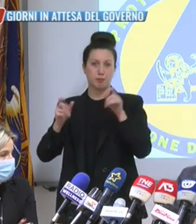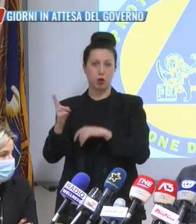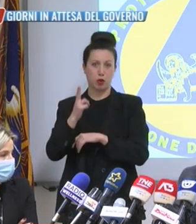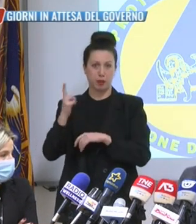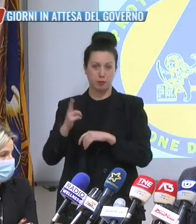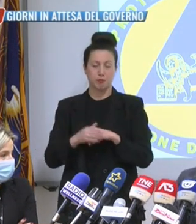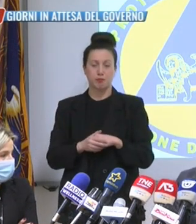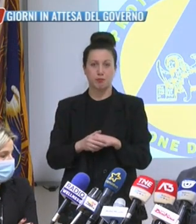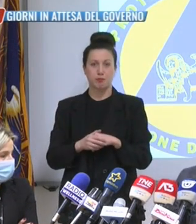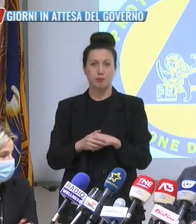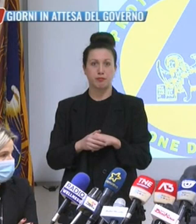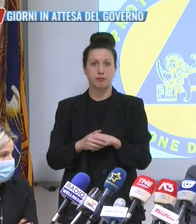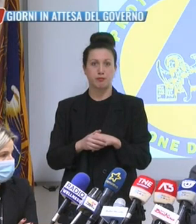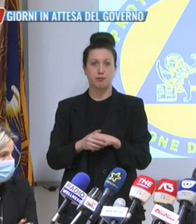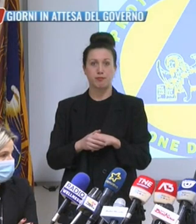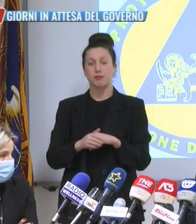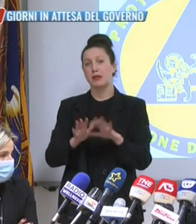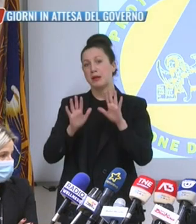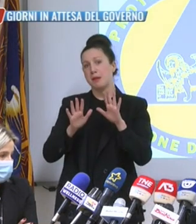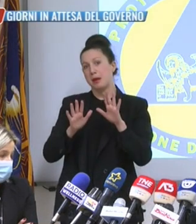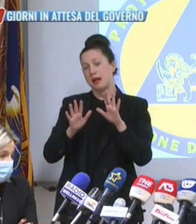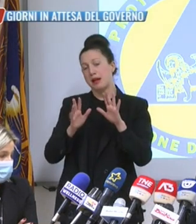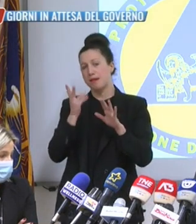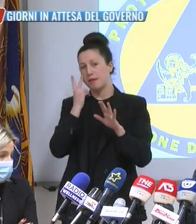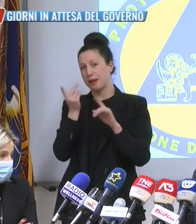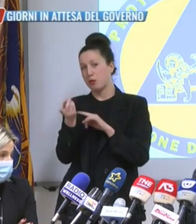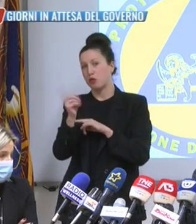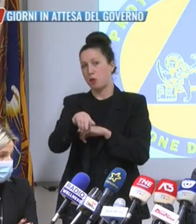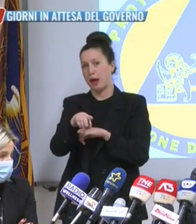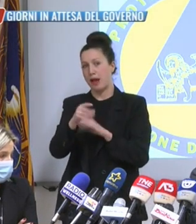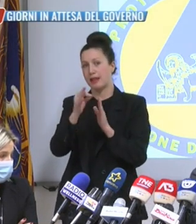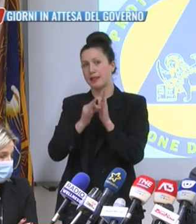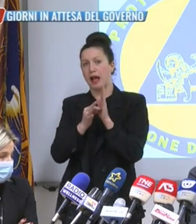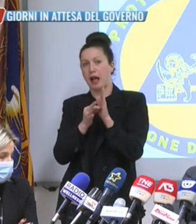però qui mi riserverei di vedere i bollettini aggiustati domani per capire.